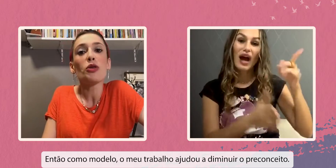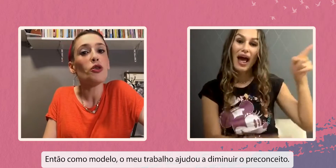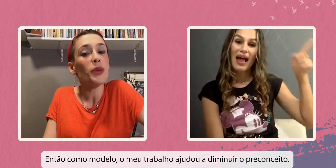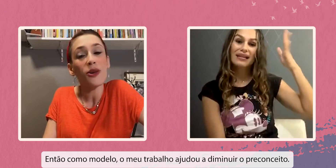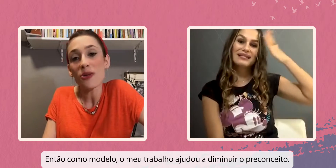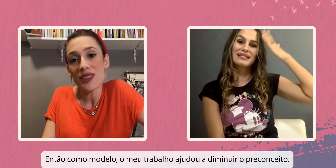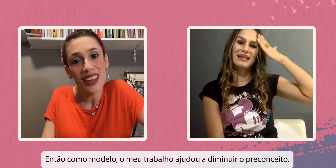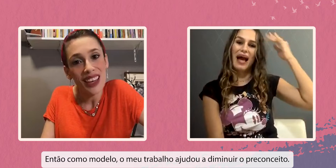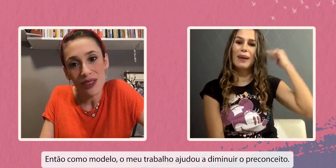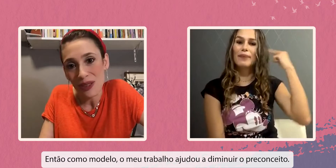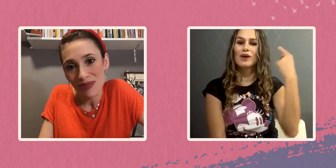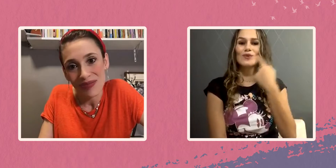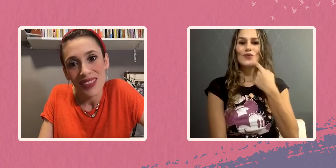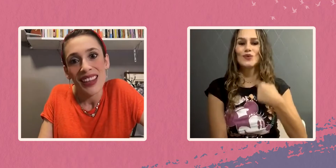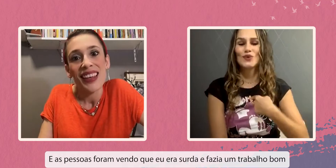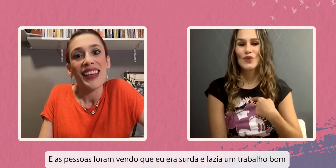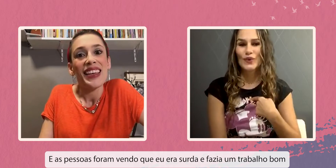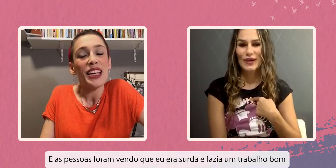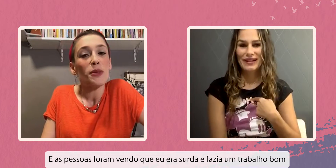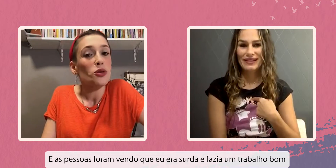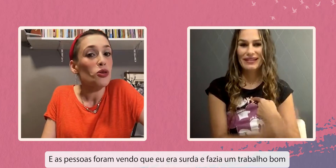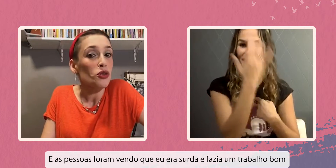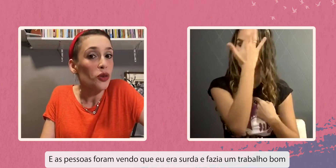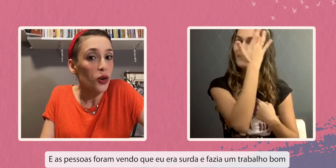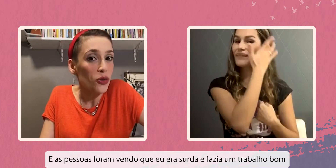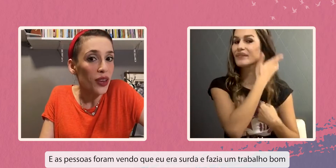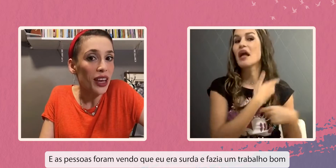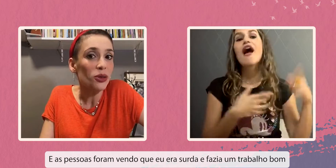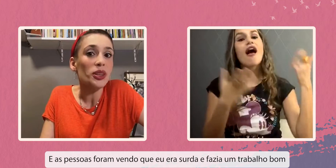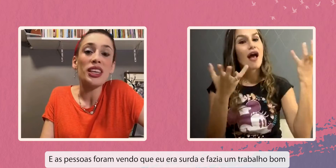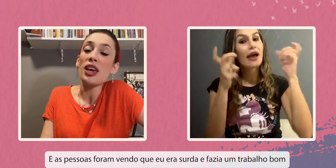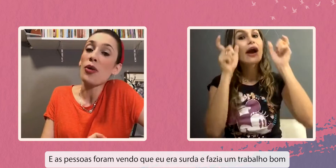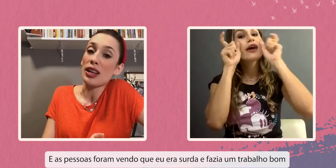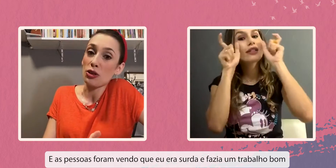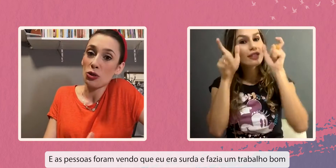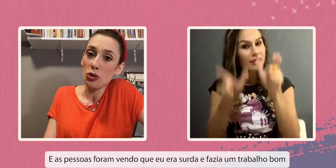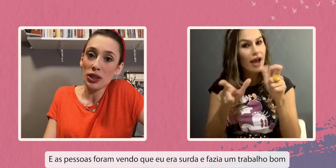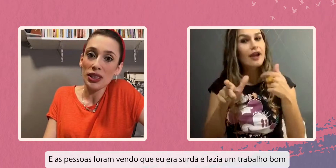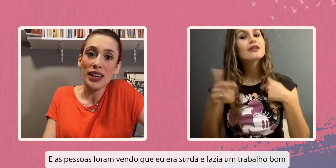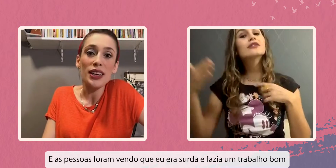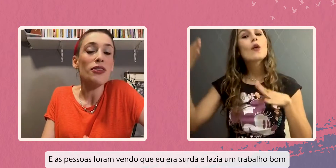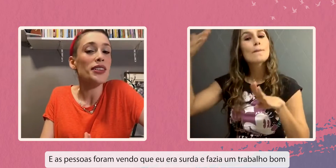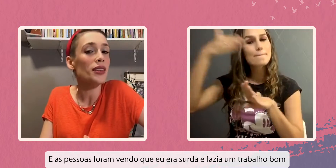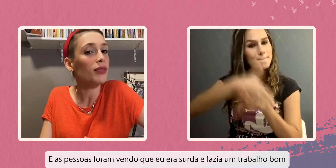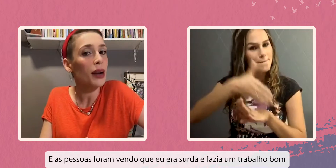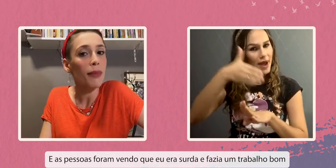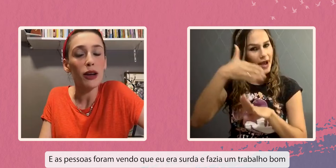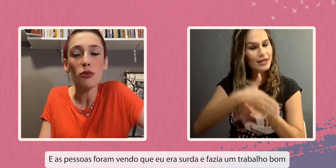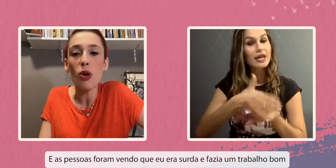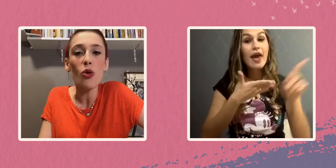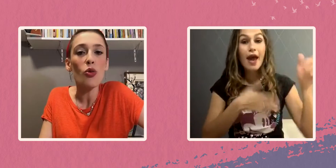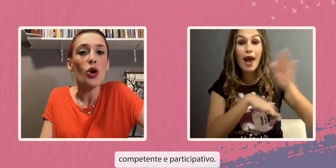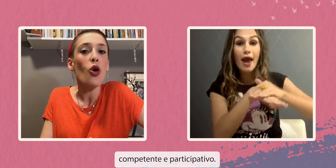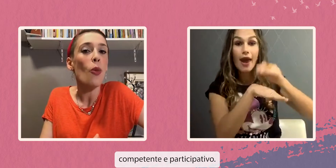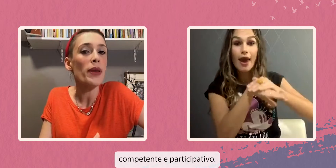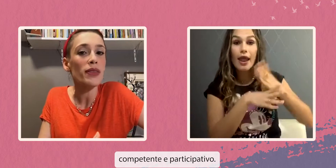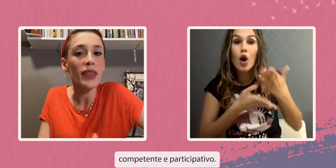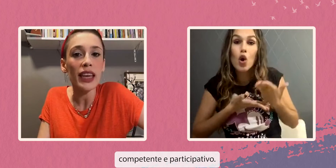a diminuir o preconceito. E as pessoas foram vendo que eu era surda e fazia um trabalho